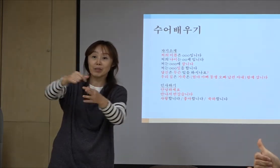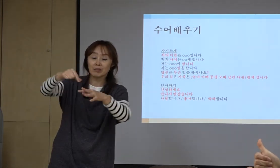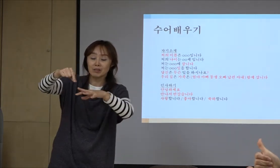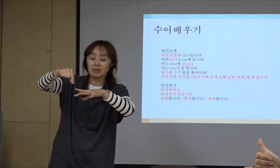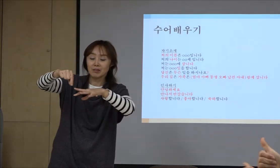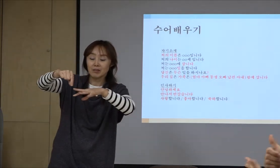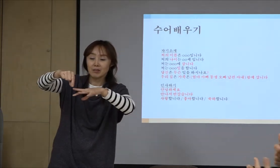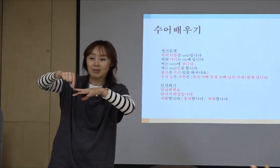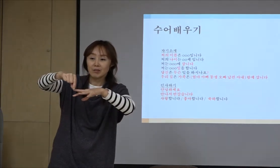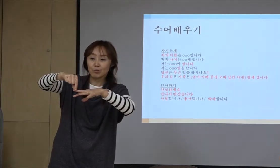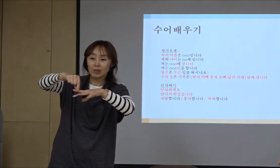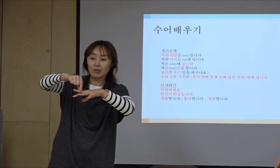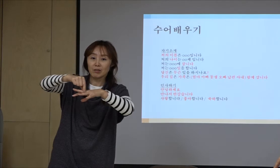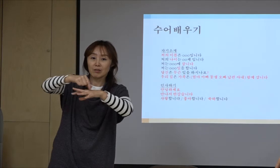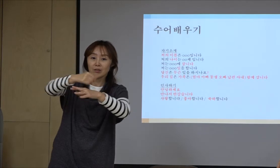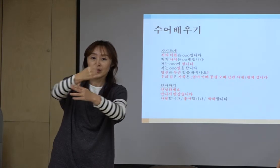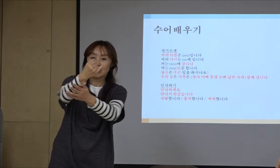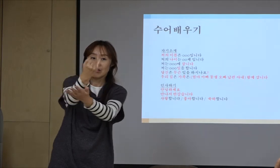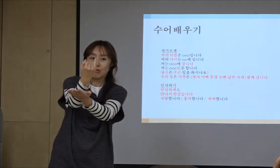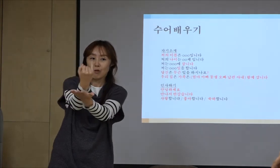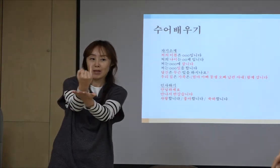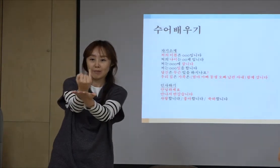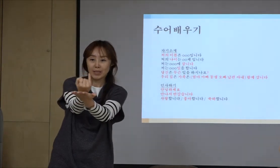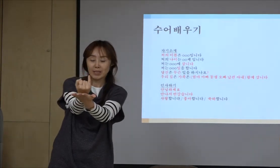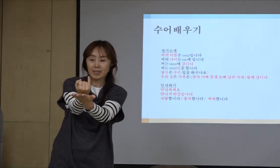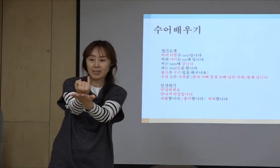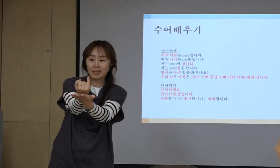왕비는 반지를 껴주고. 왕비.